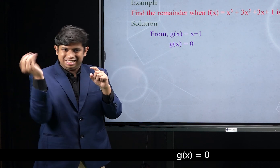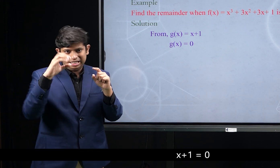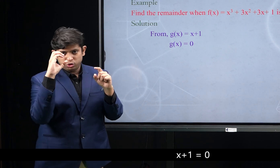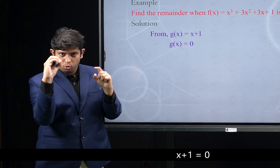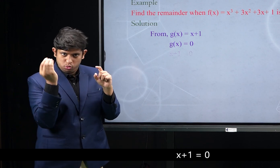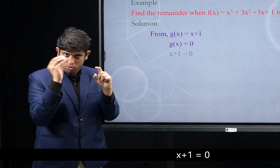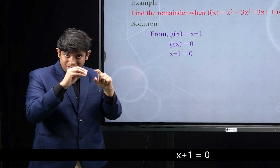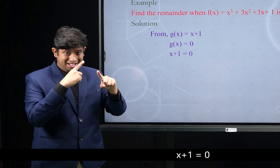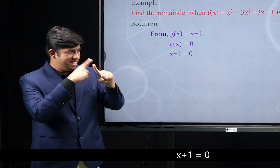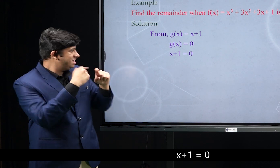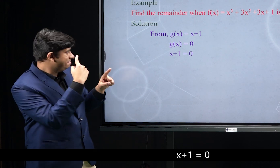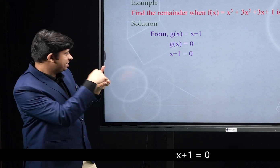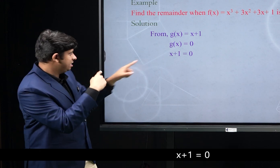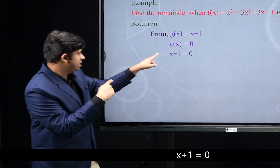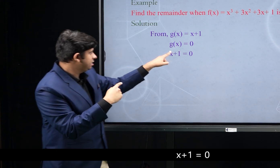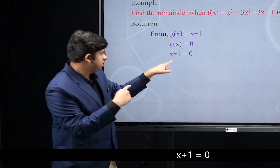x + 1 0,